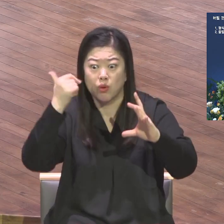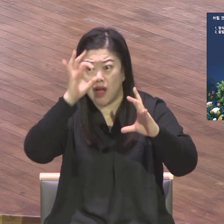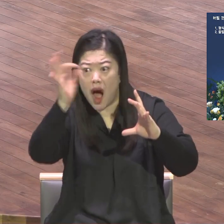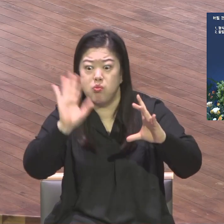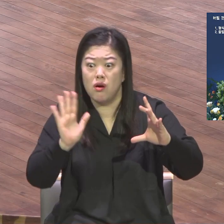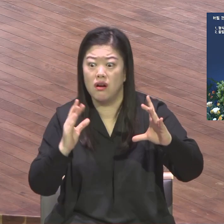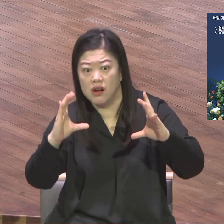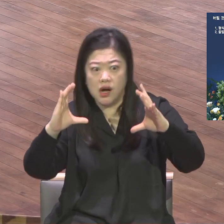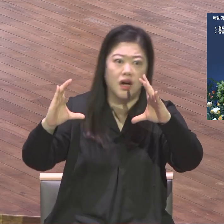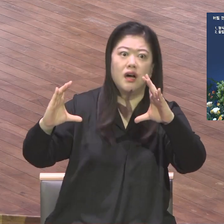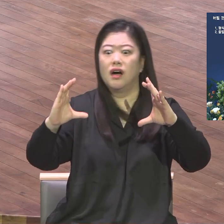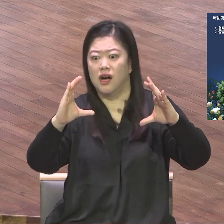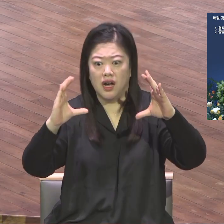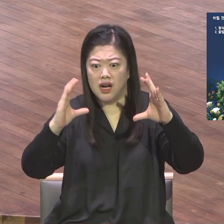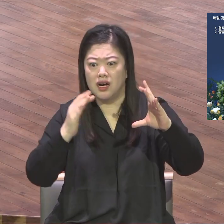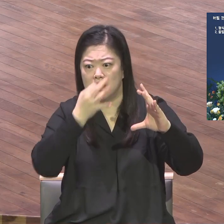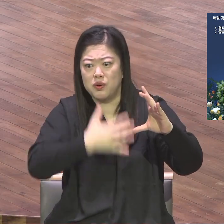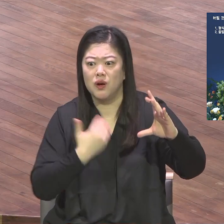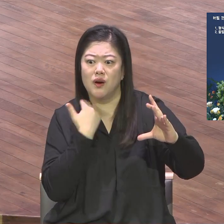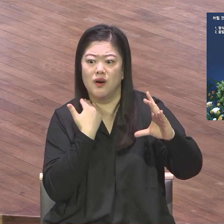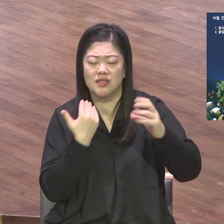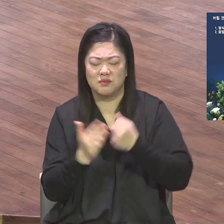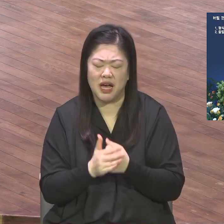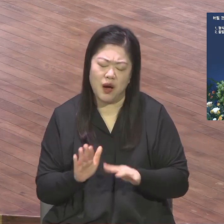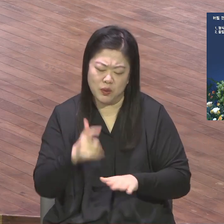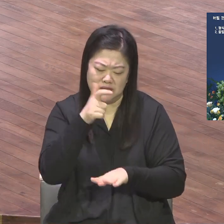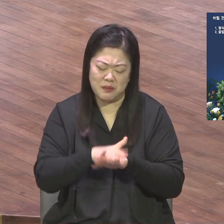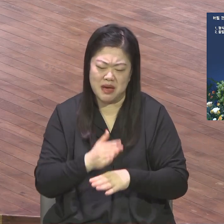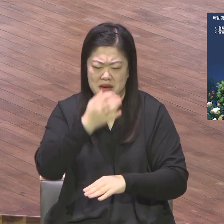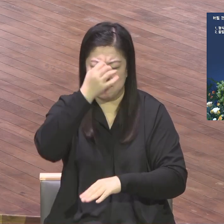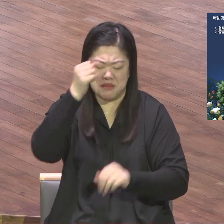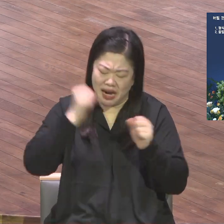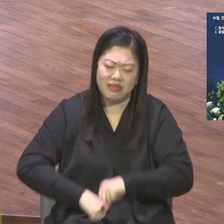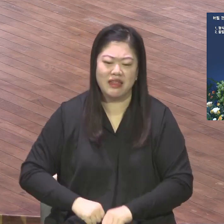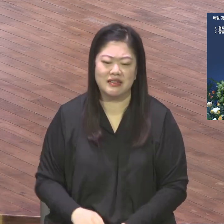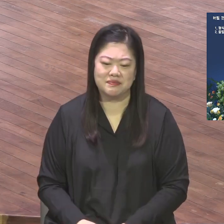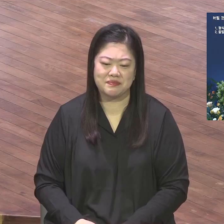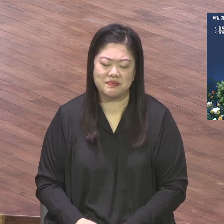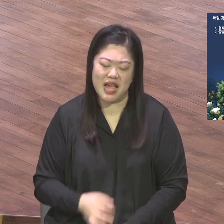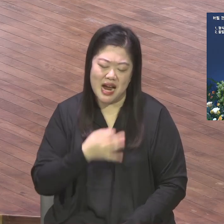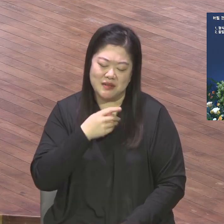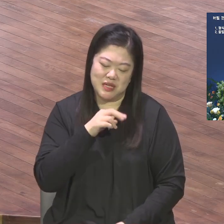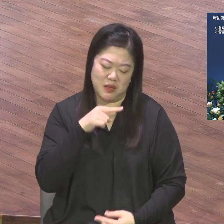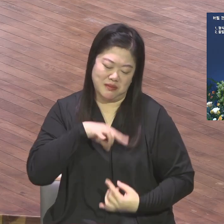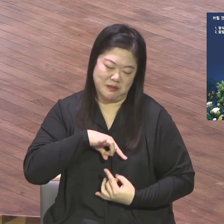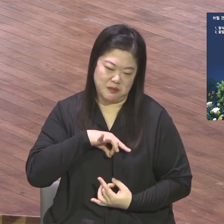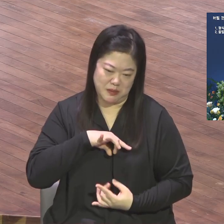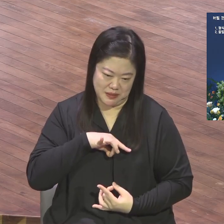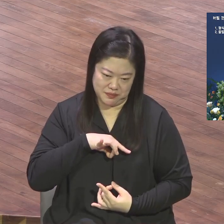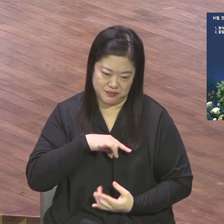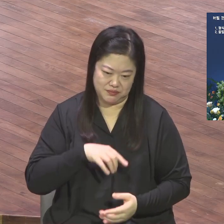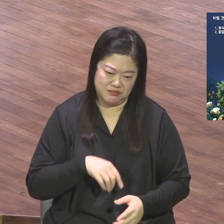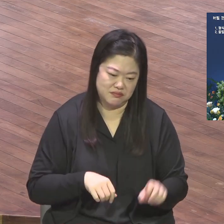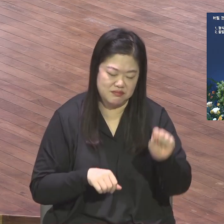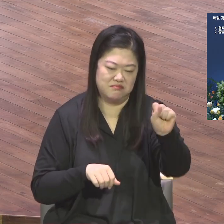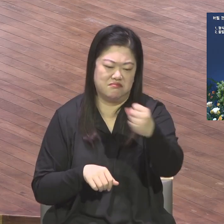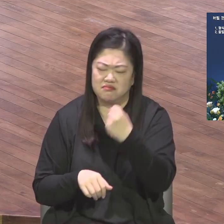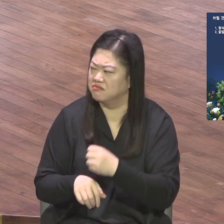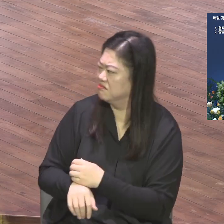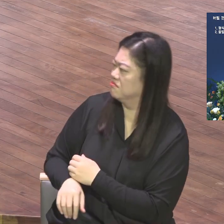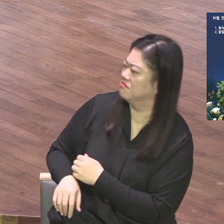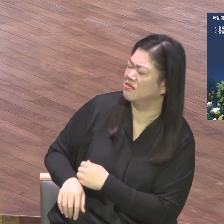오늘 예배 다 드렸네 이렇게 말을 하니까 그 소리를 들은 머리 큰 집사님이 되돌아보면서 뭐라